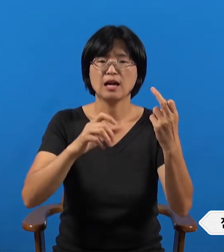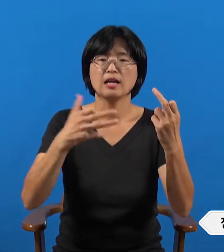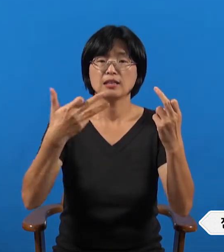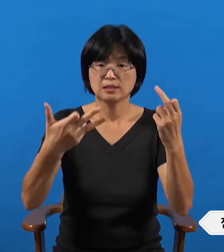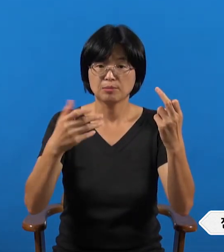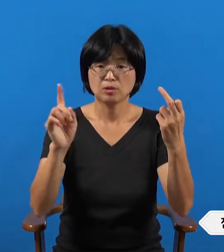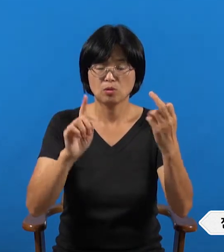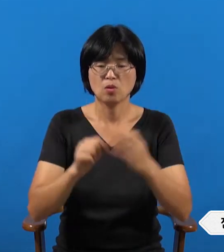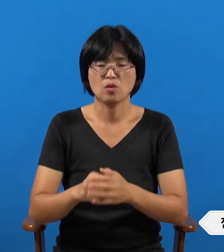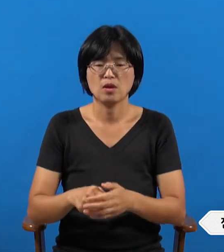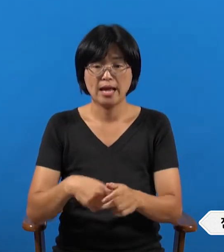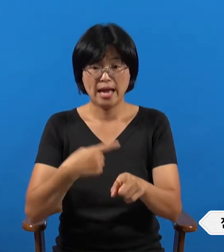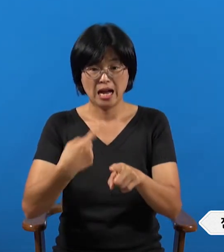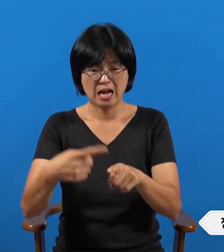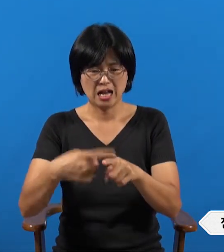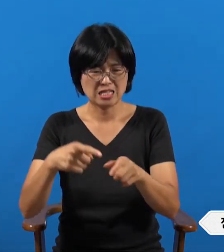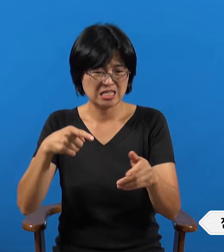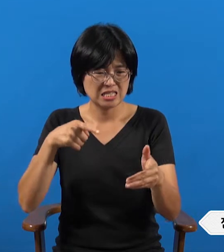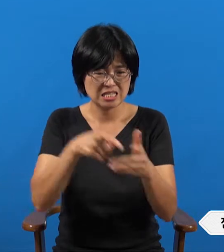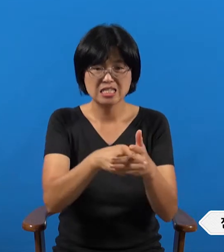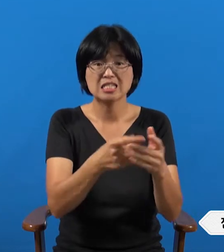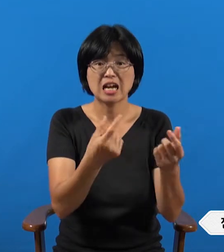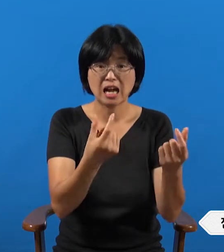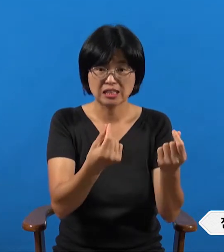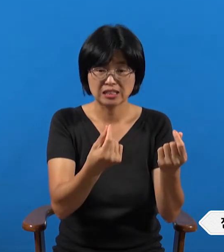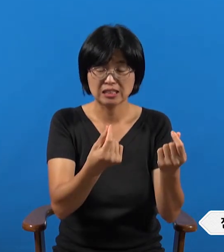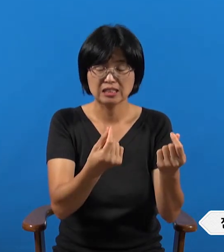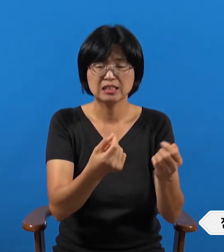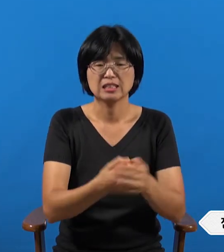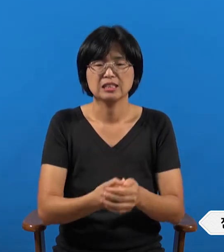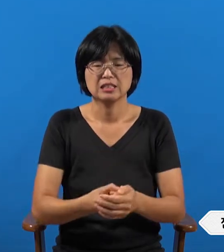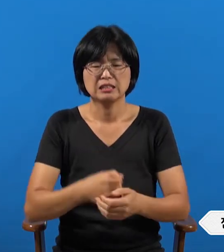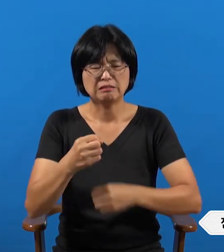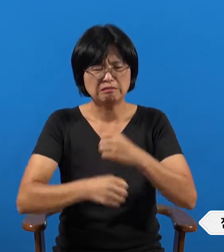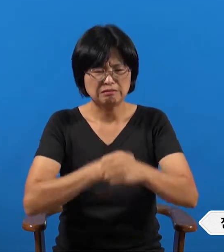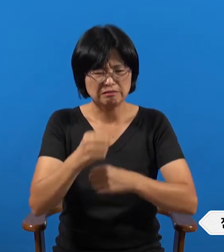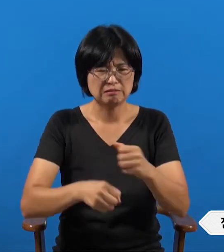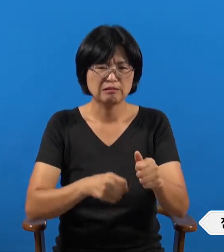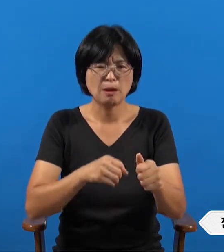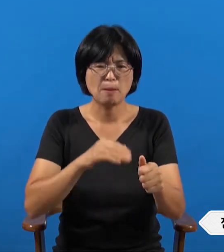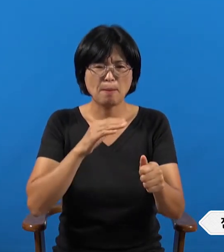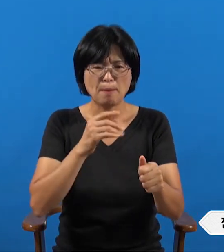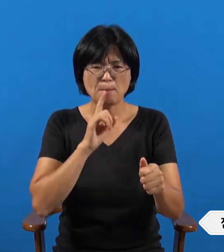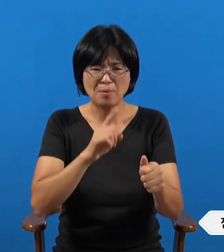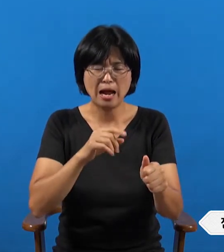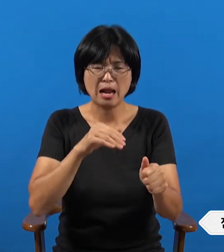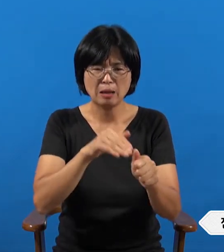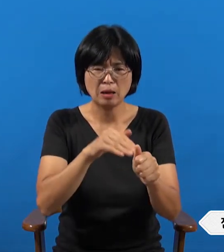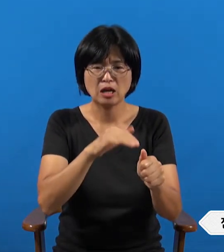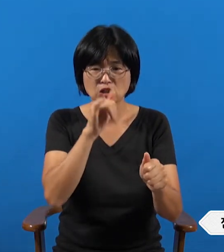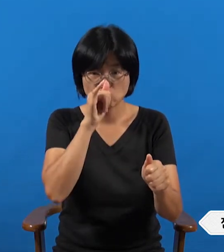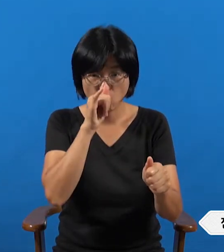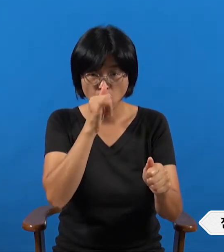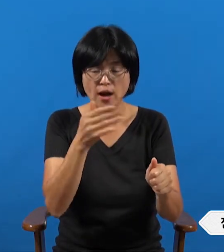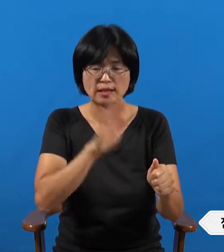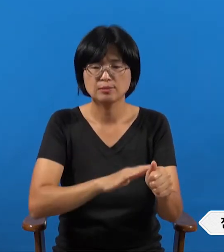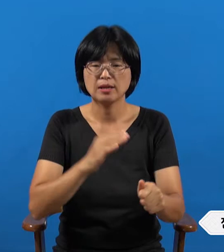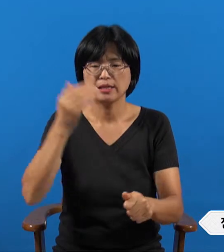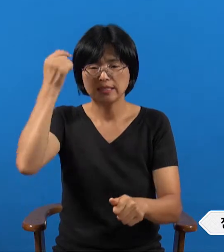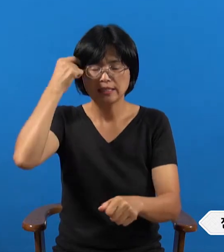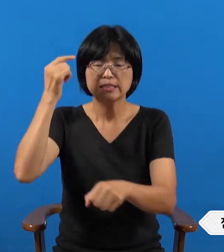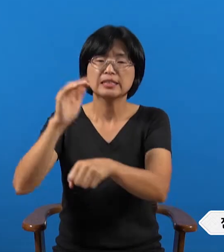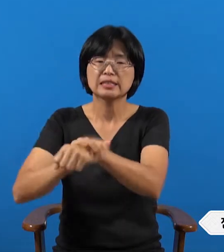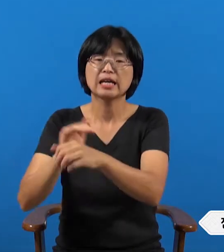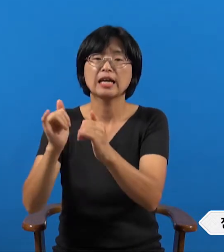18절은 말씀합니다. 칼로 찌름같이 함부로 말하는 자가 있거니와 지혜로운 자의 혀는